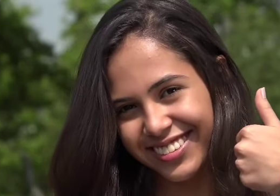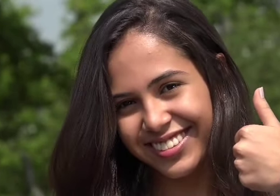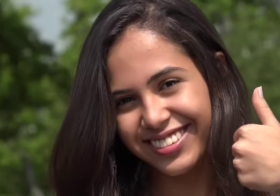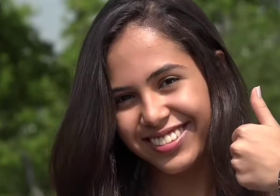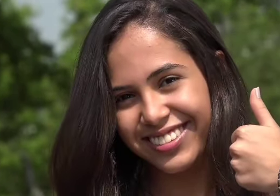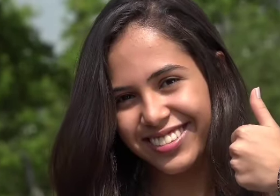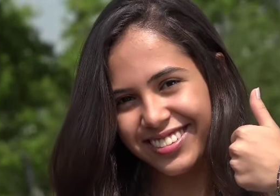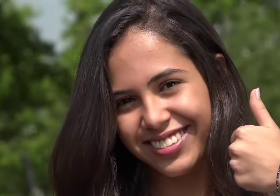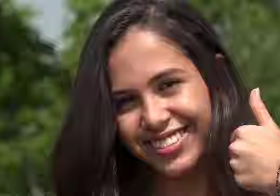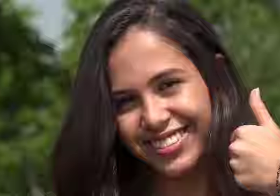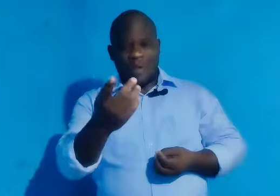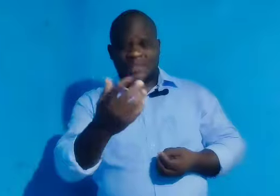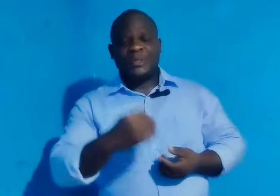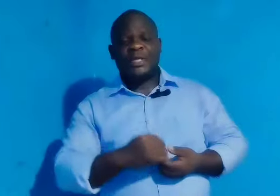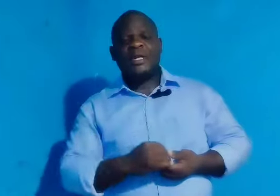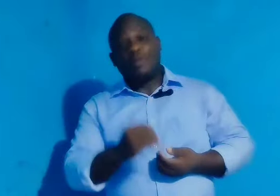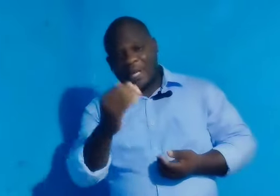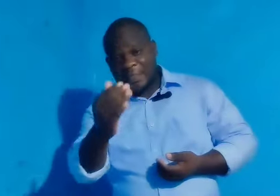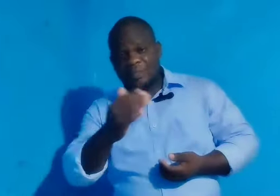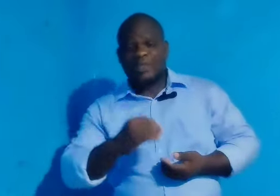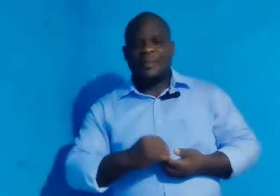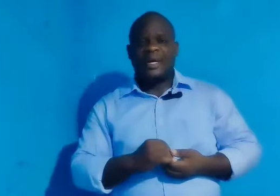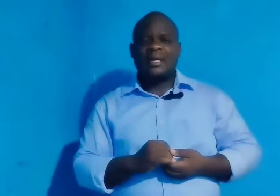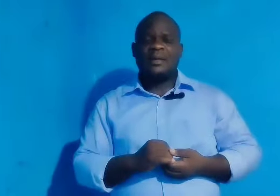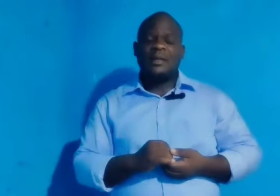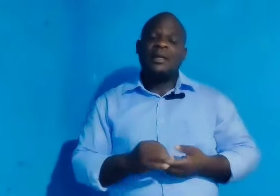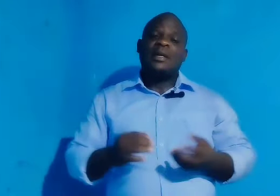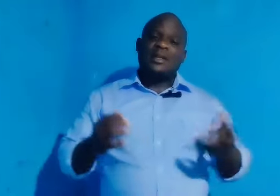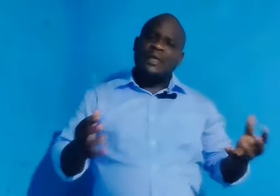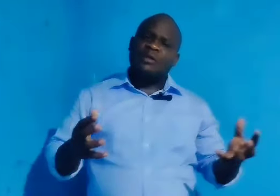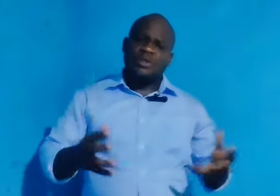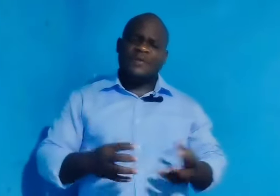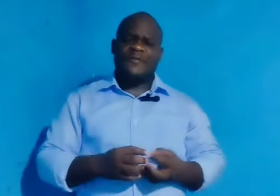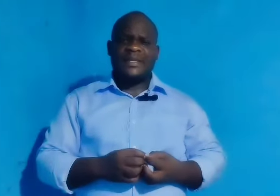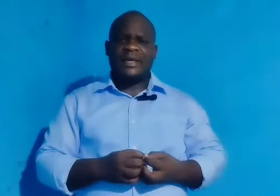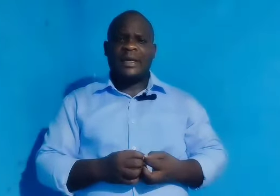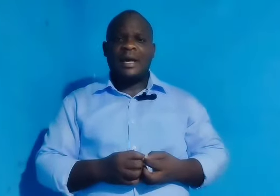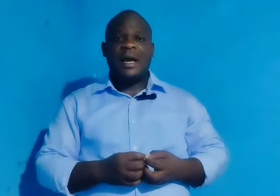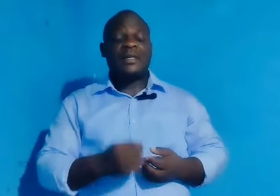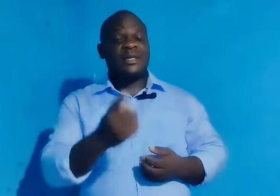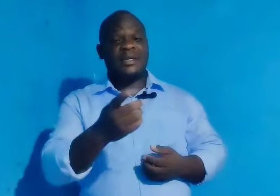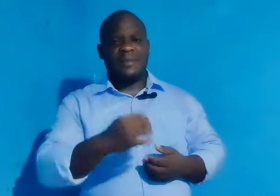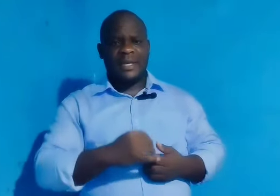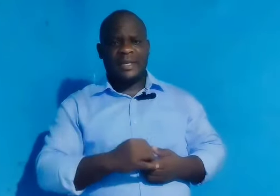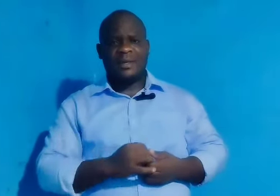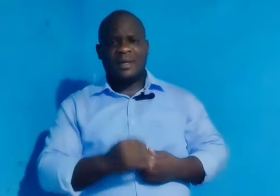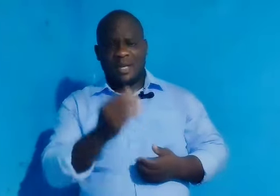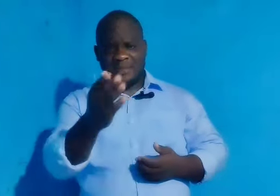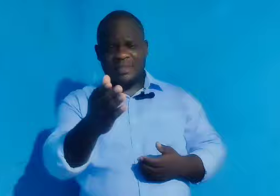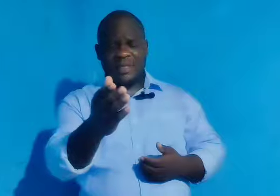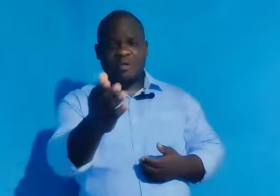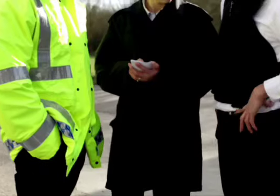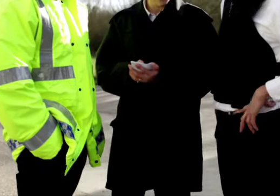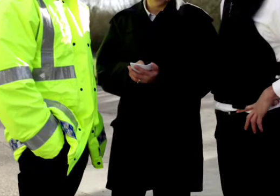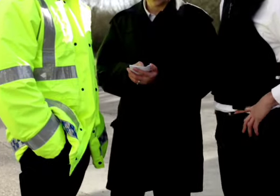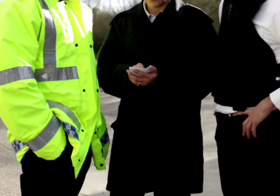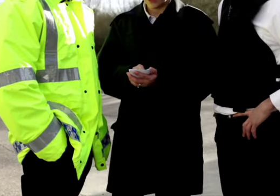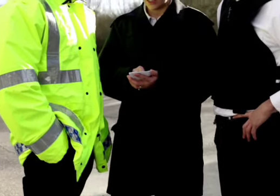ulionayo Wakati mwingine unakatisho atama Kila unachokifanya Hakiendi mbele Kazini unazomewa